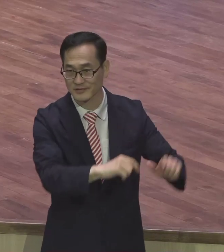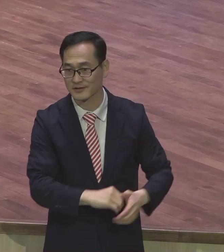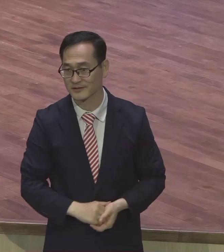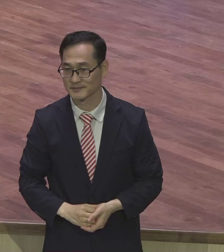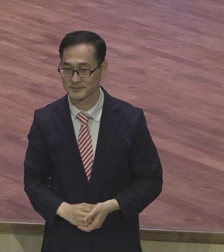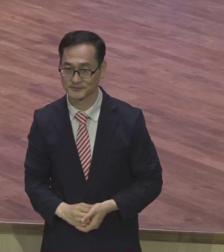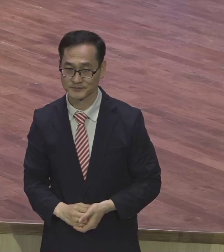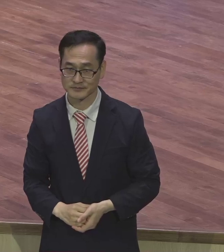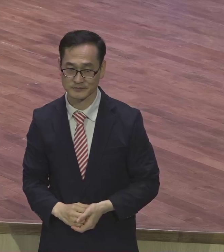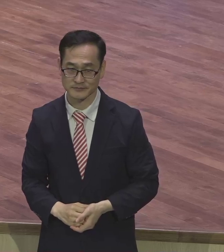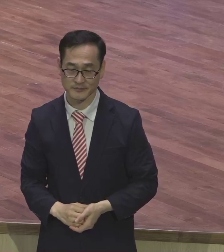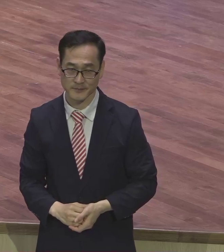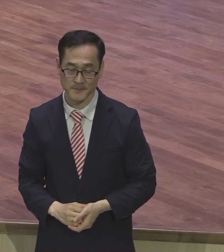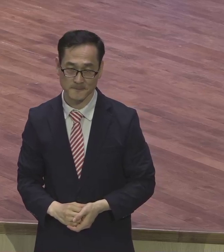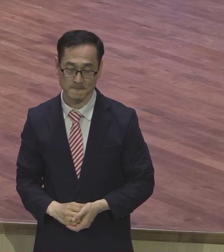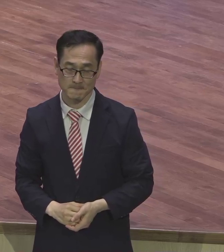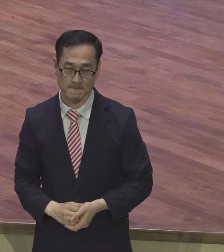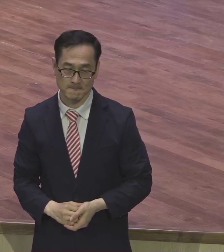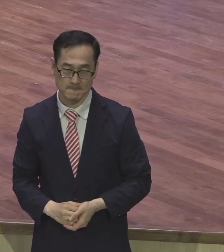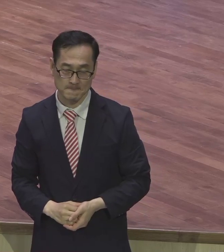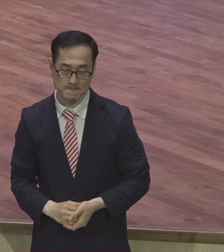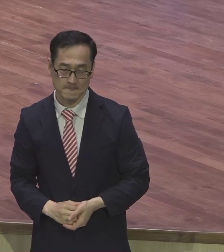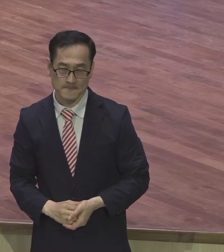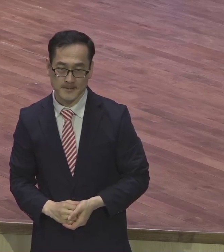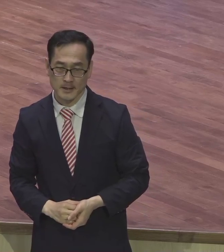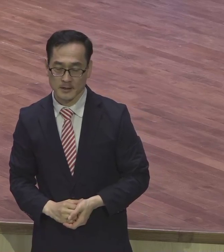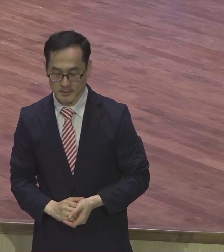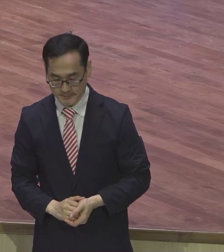이런 확신에 찬 고백을 하고 있습니다